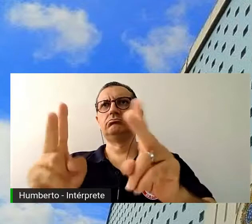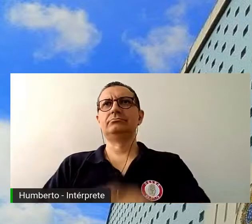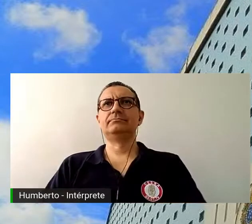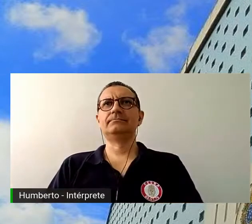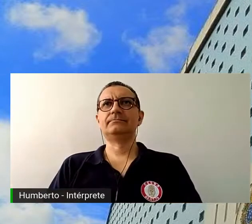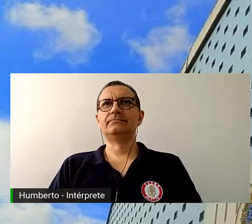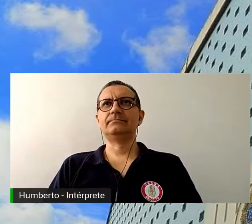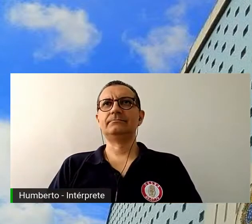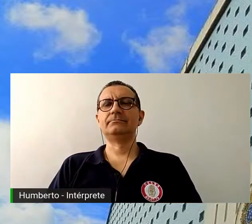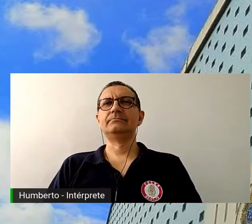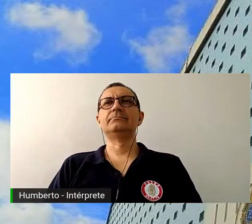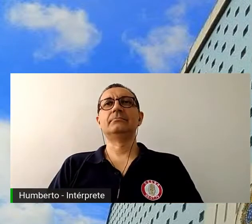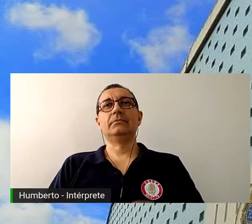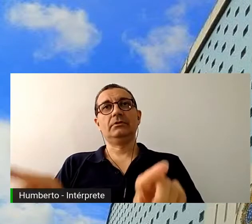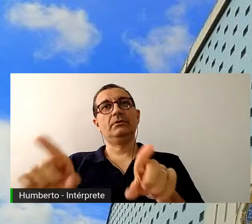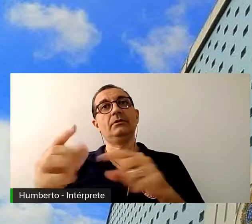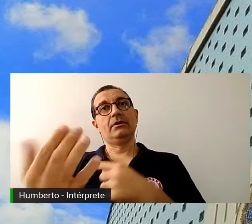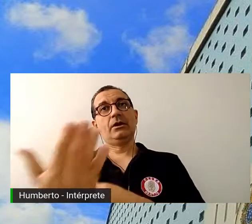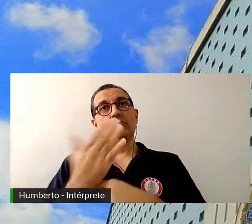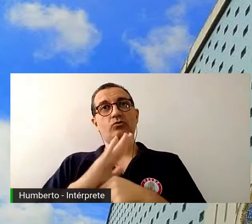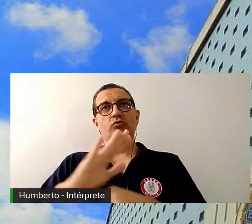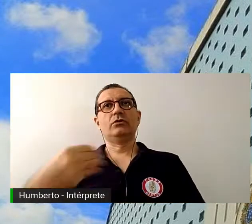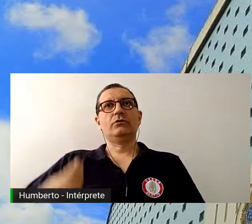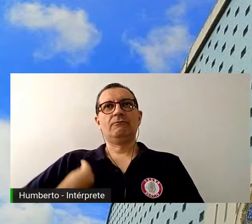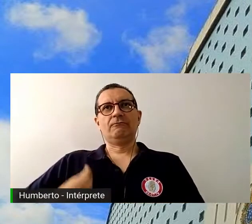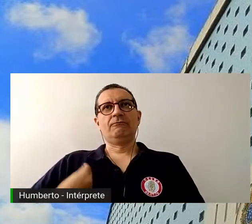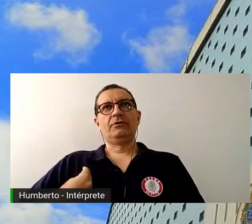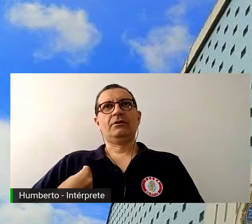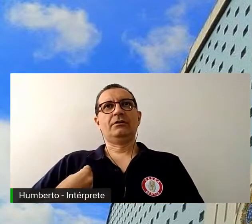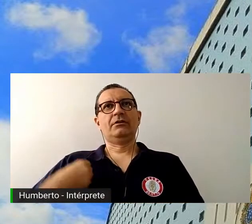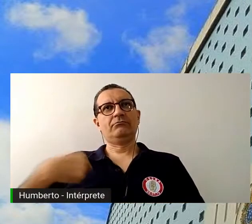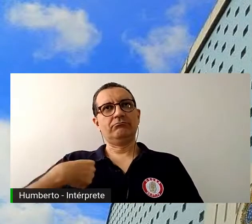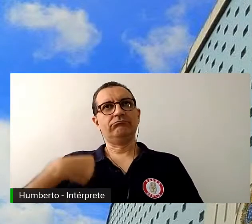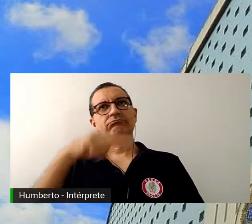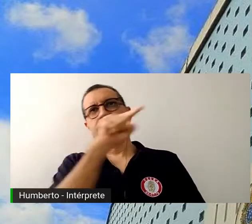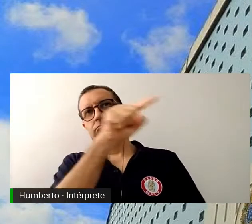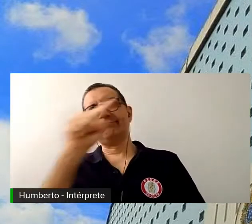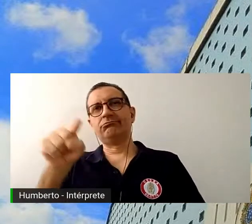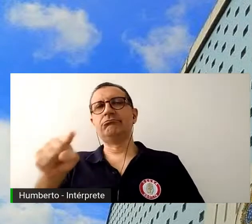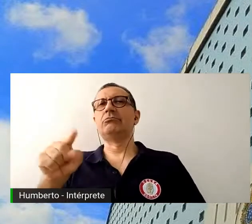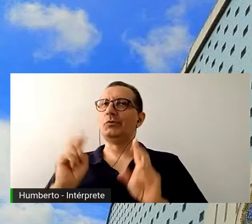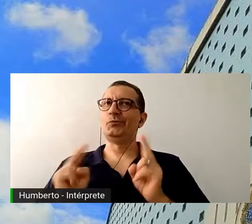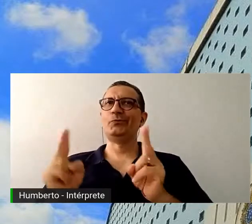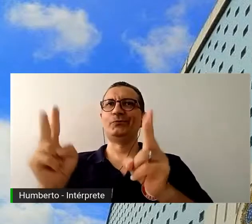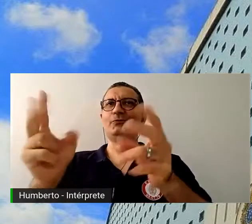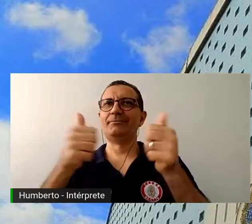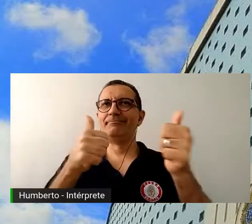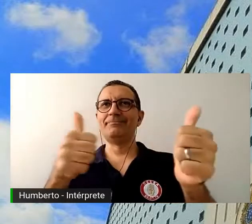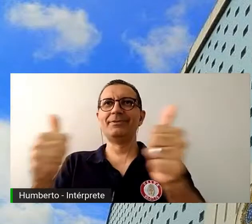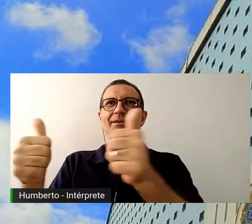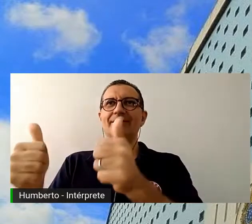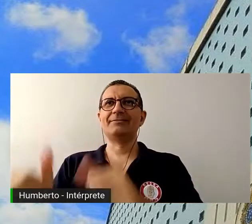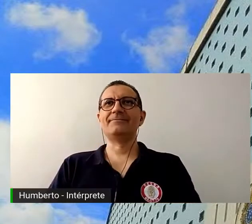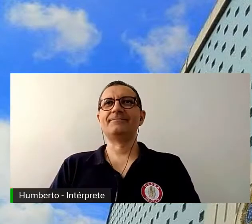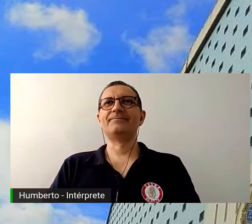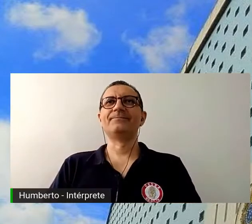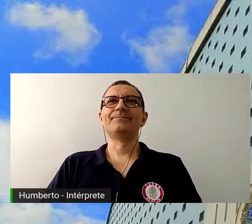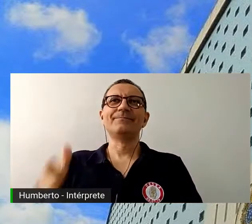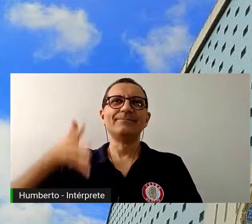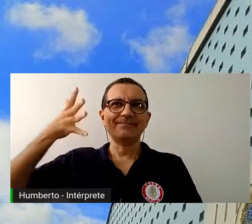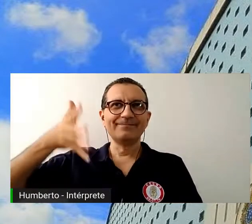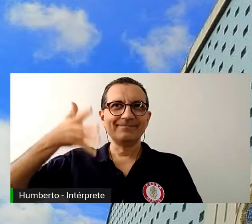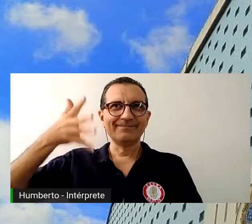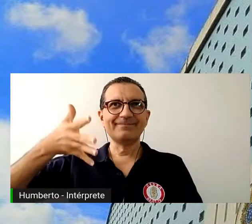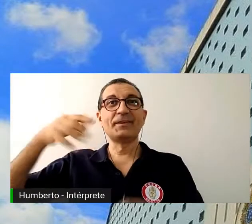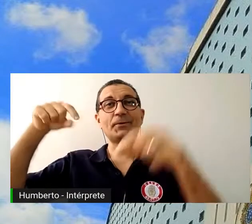a vida nossa e a do próximo, né. E essa palestra vem hoje como um brinde